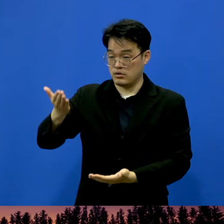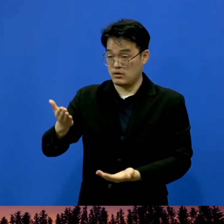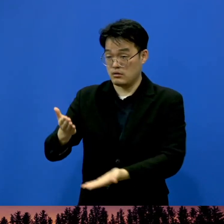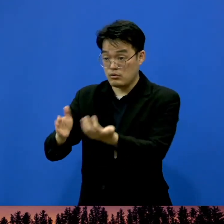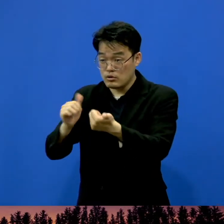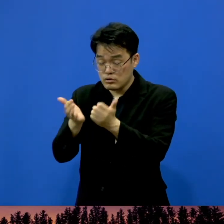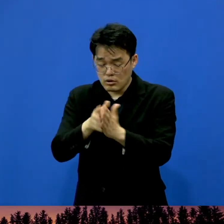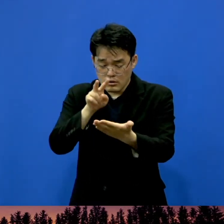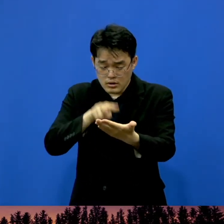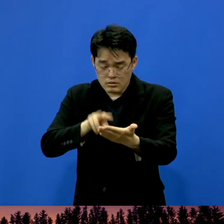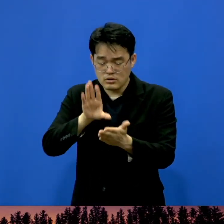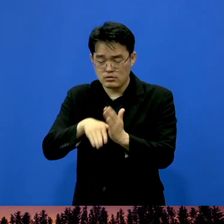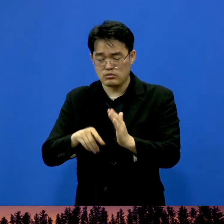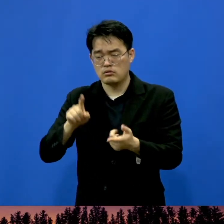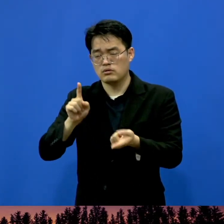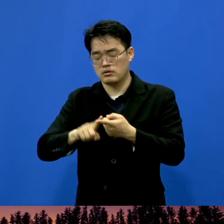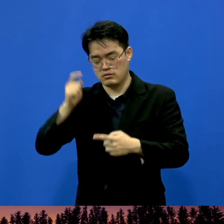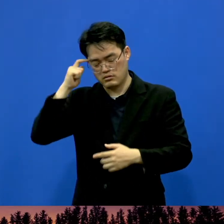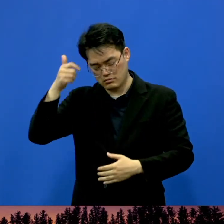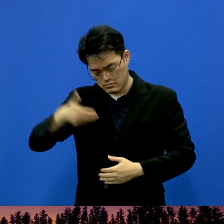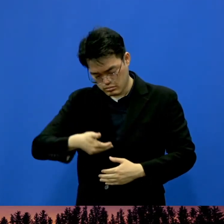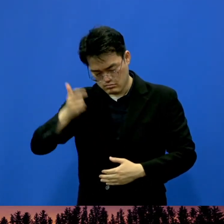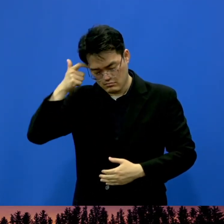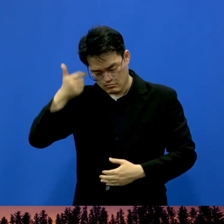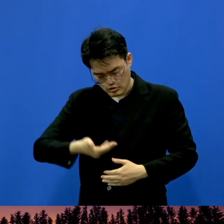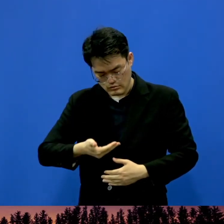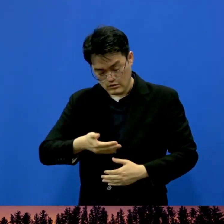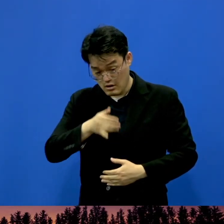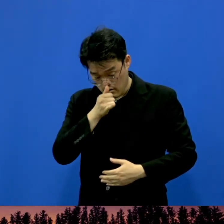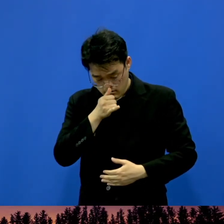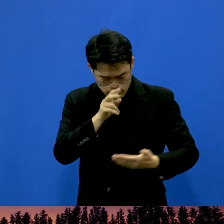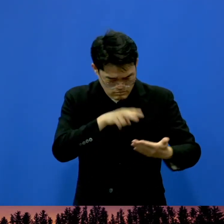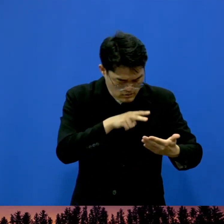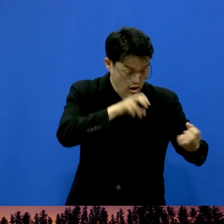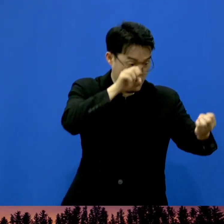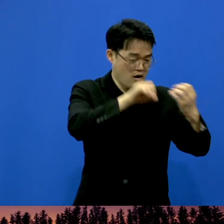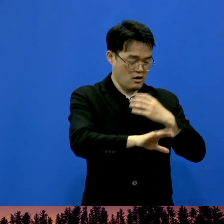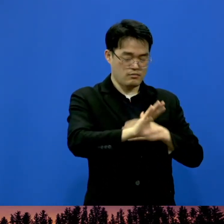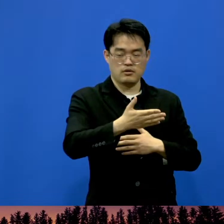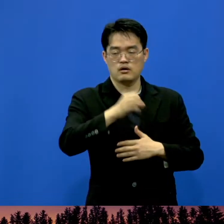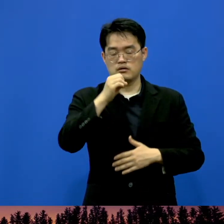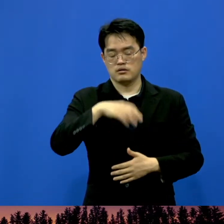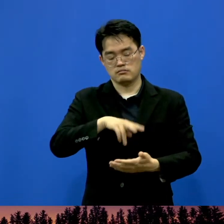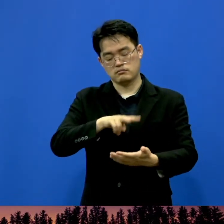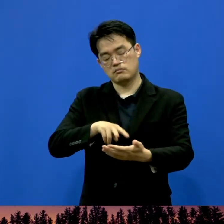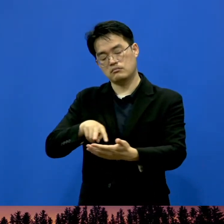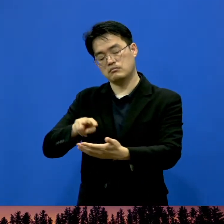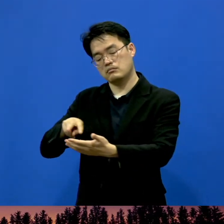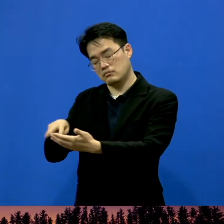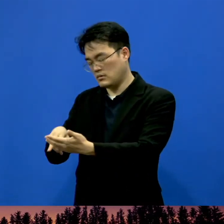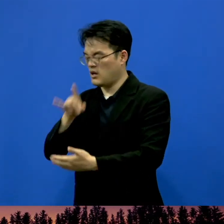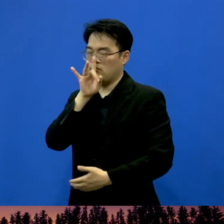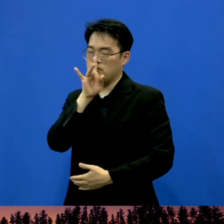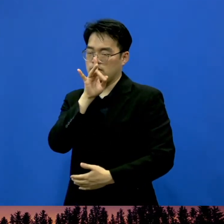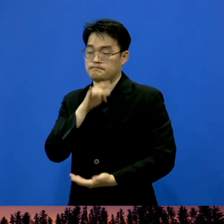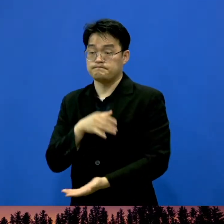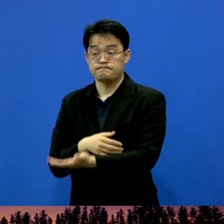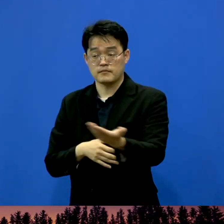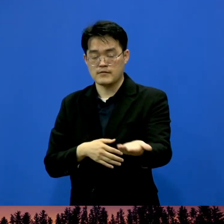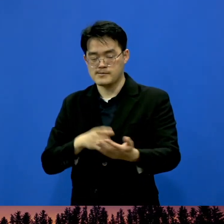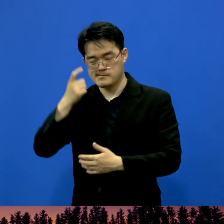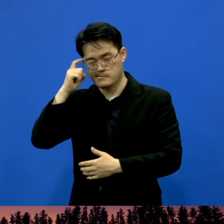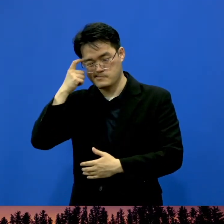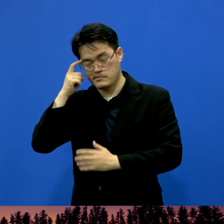가지고 성경을 읽어야 하나님의 말씀에서 답을 얻어요. 그냥 읽으면 안 돼요, 여러분. 생각을 평소에 한 사람은 말씀을